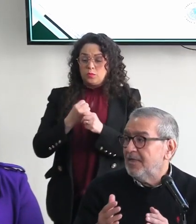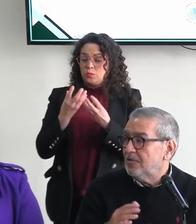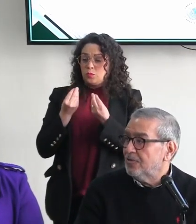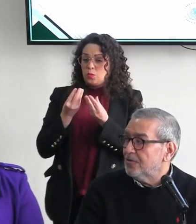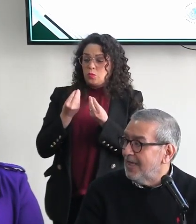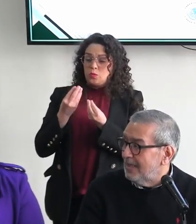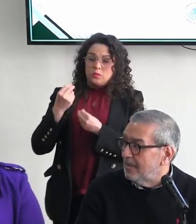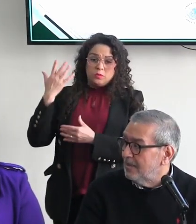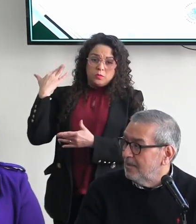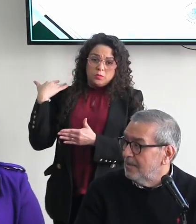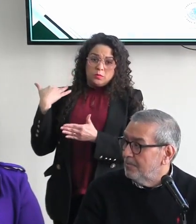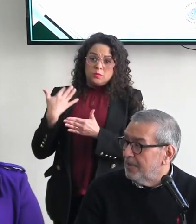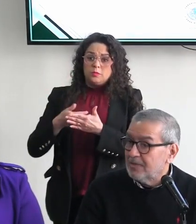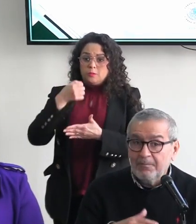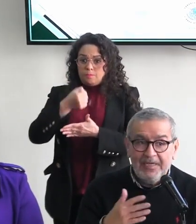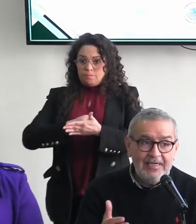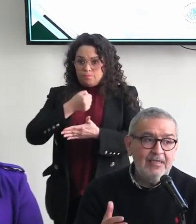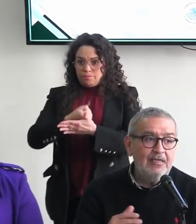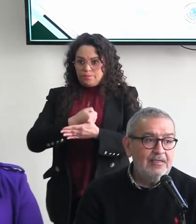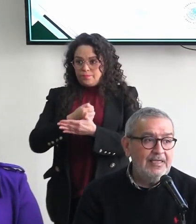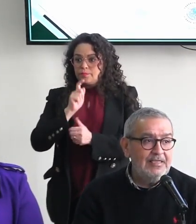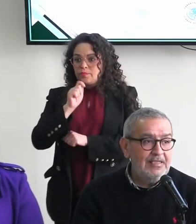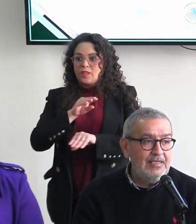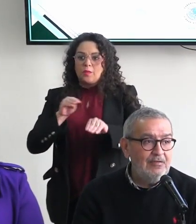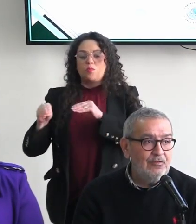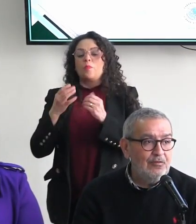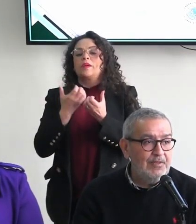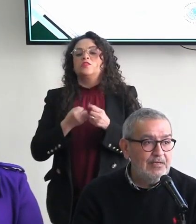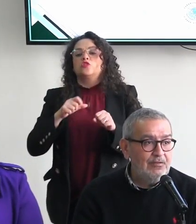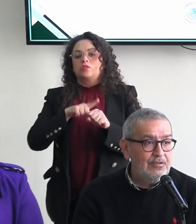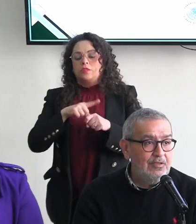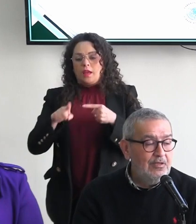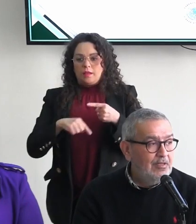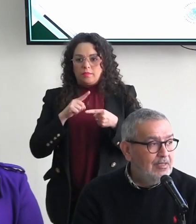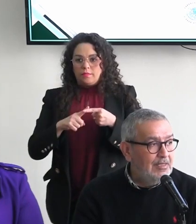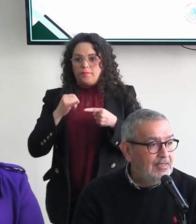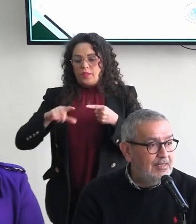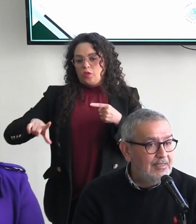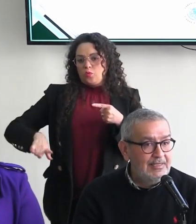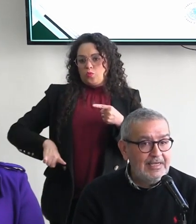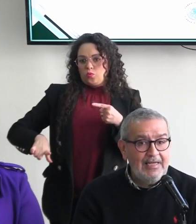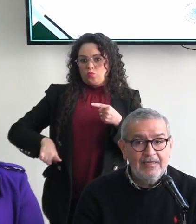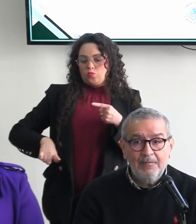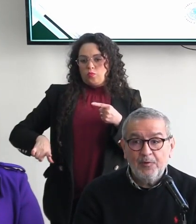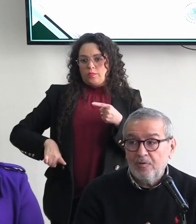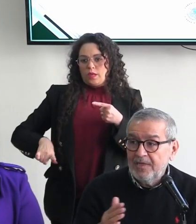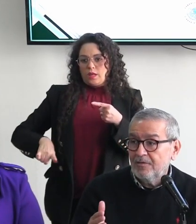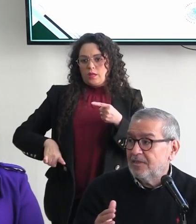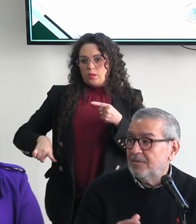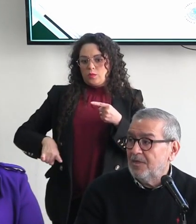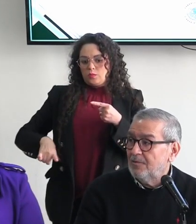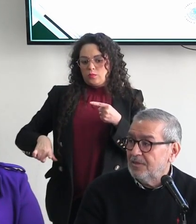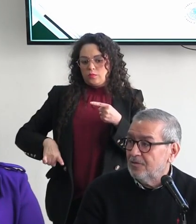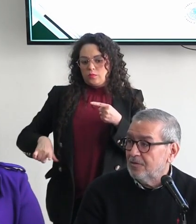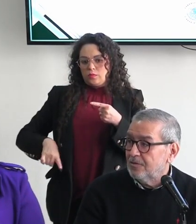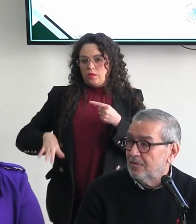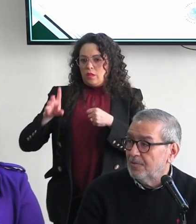el movimiento social, pero también desde los gobiernos que han, por lo menos